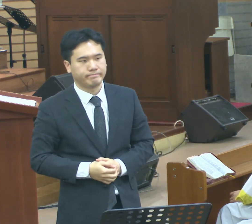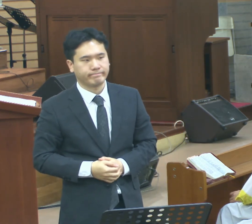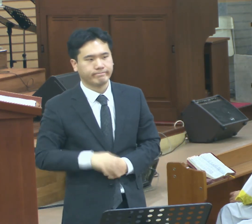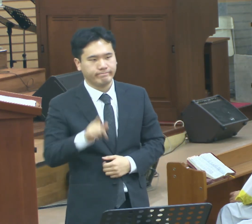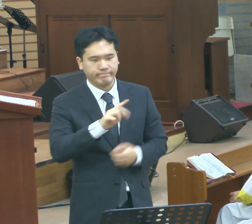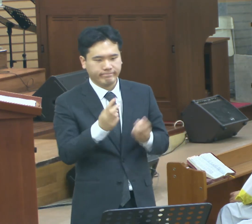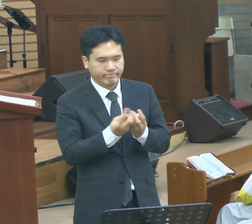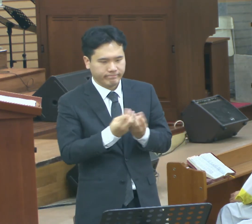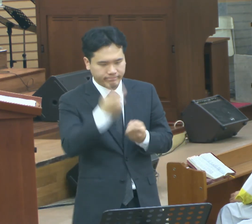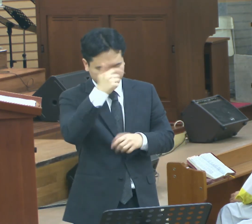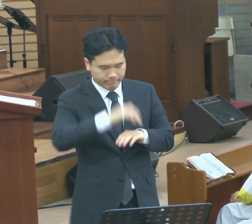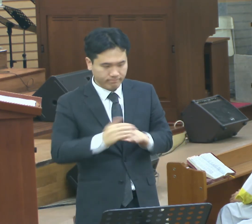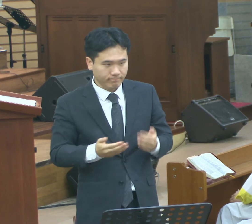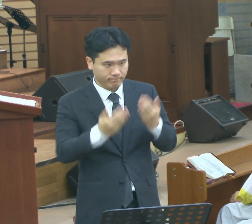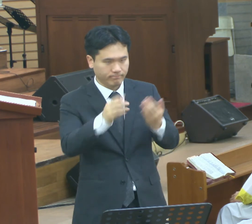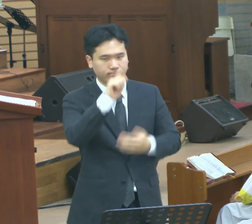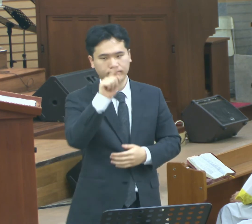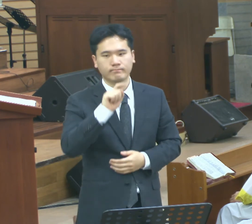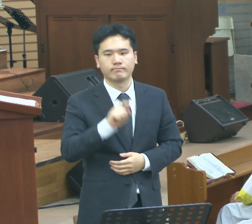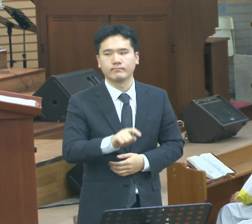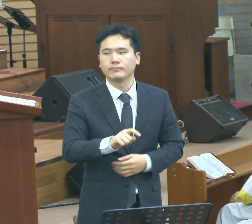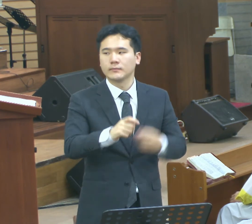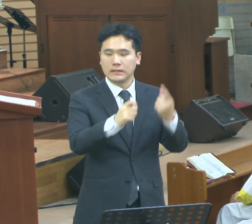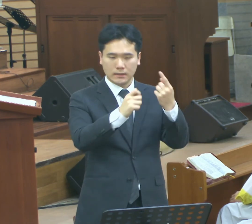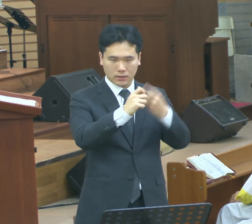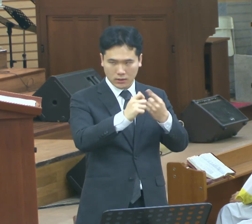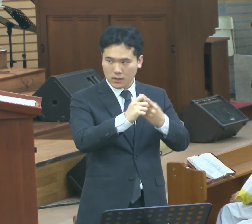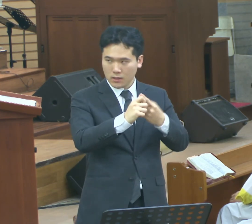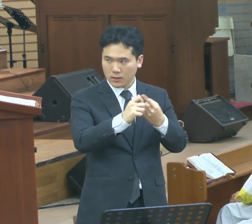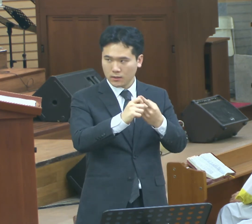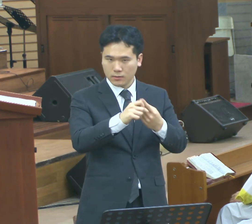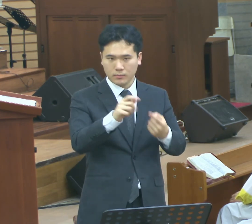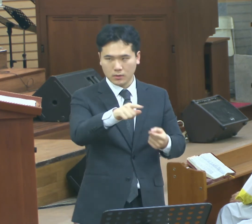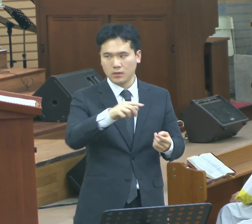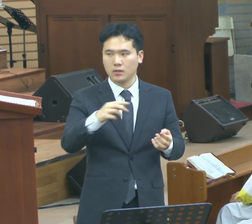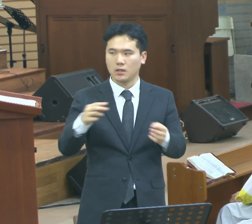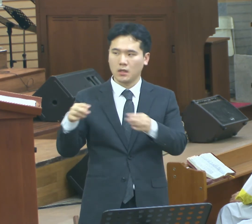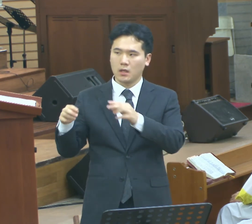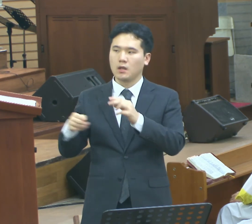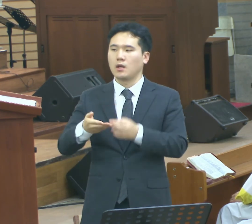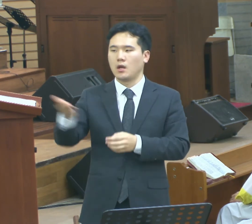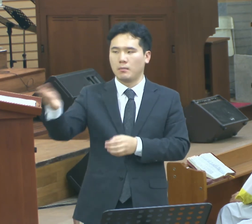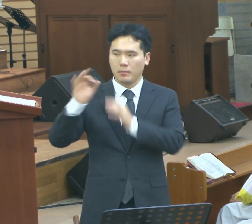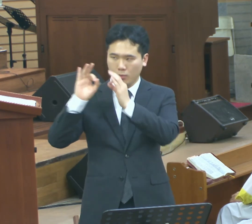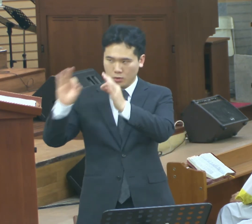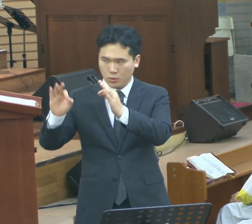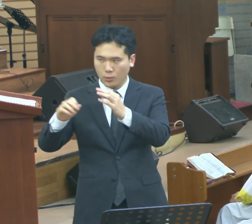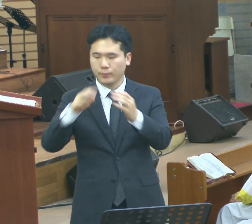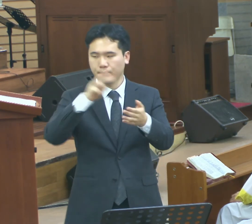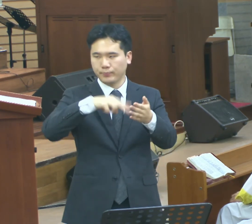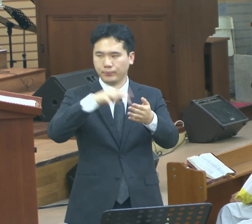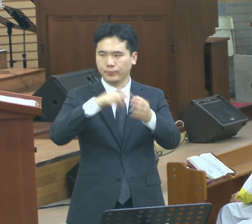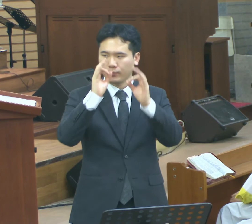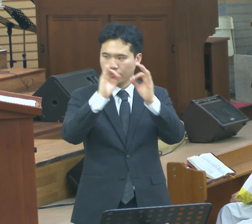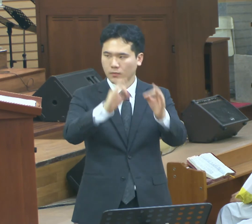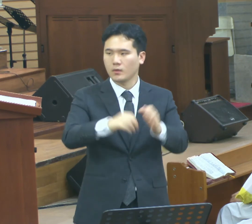어떻게 예배해야 합니까? 자, 제가 1, 그럼 여러분 앞에 보시고 읽으십시오. 1.